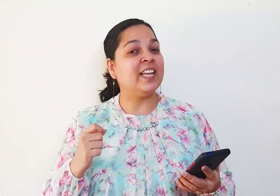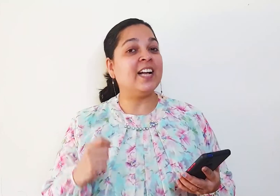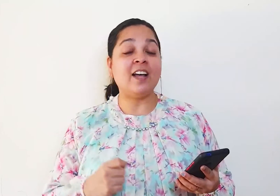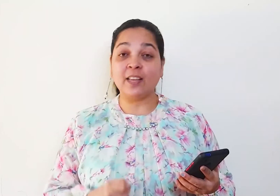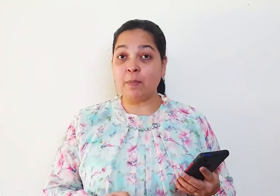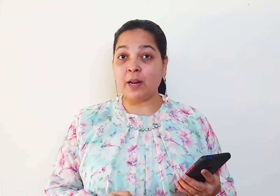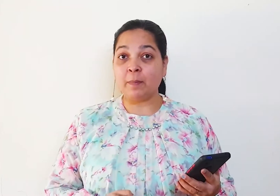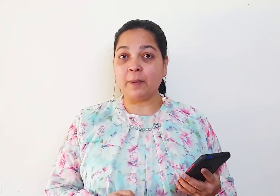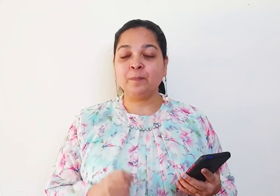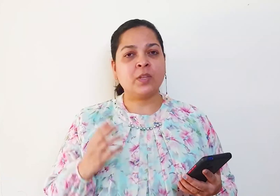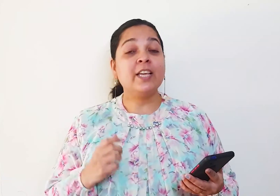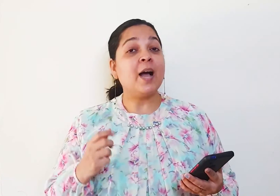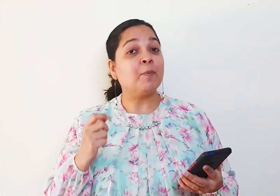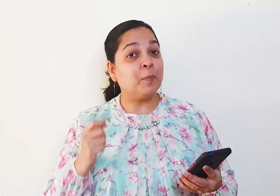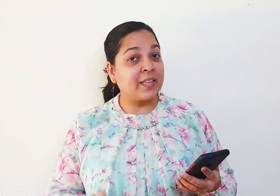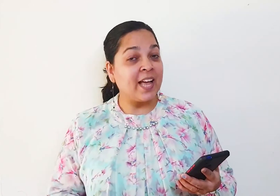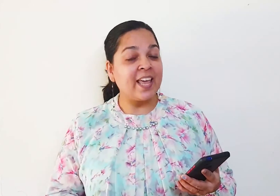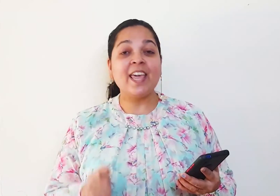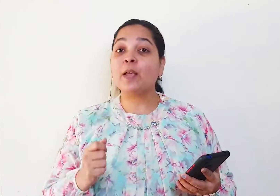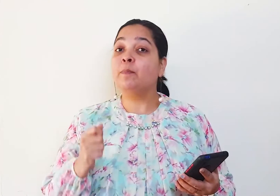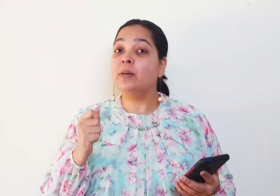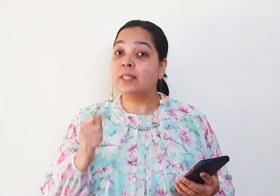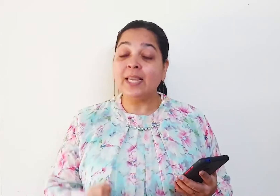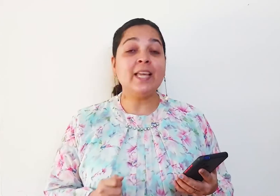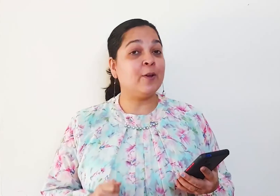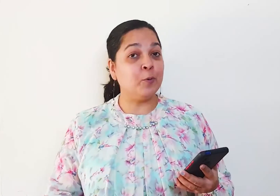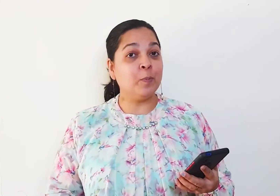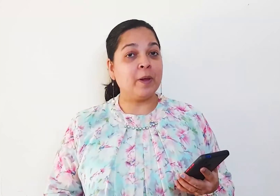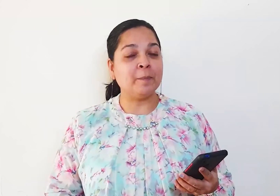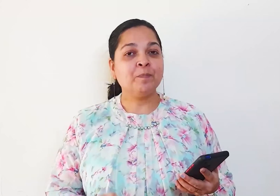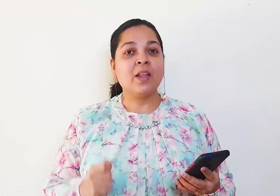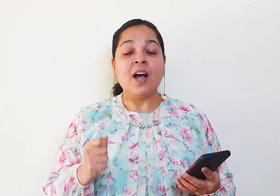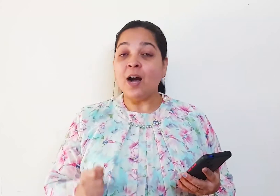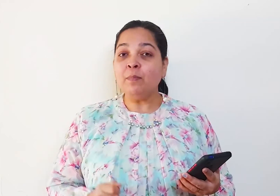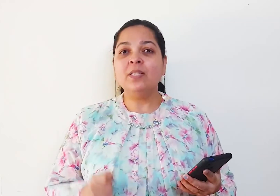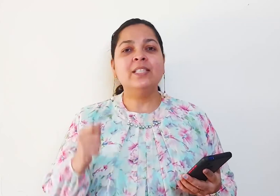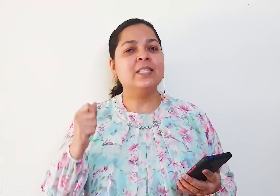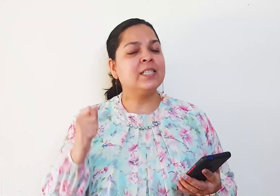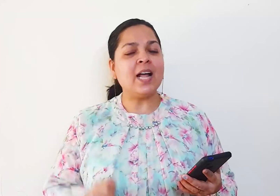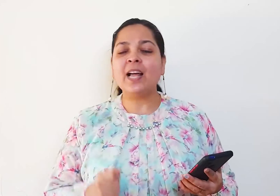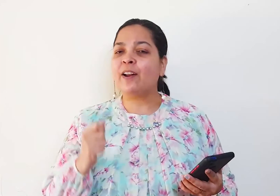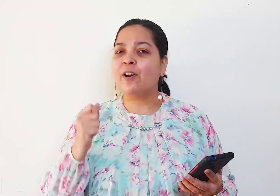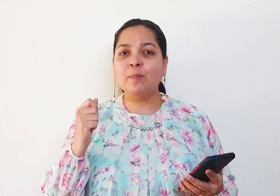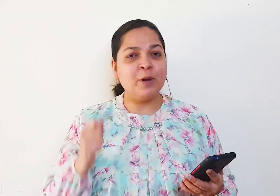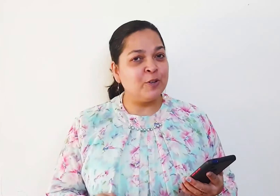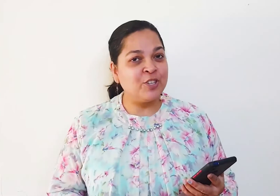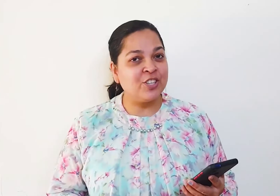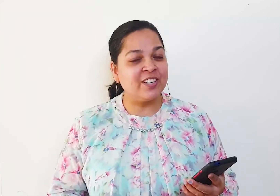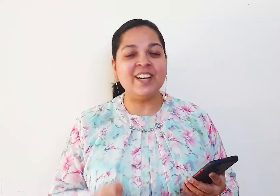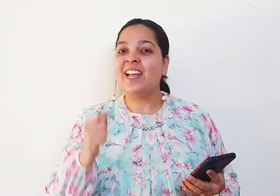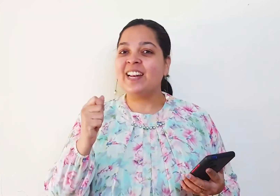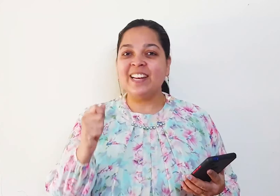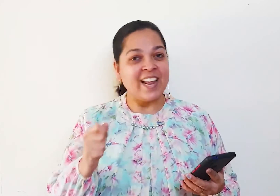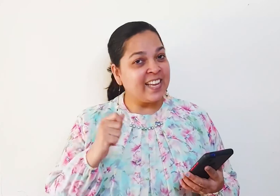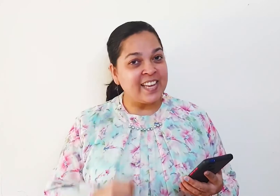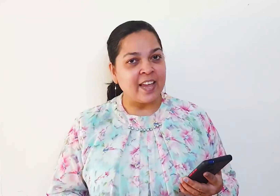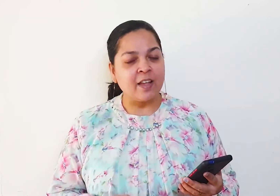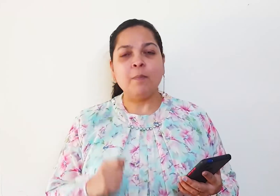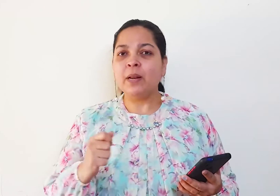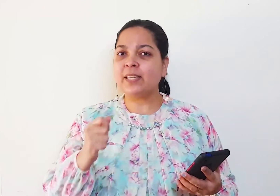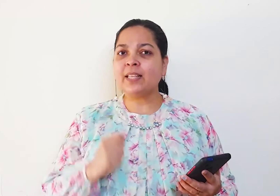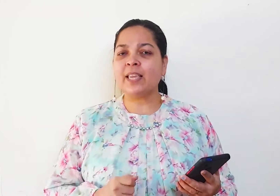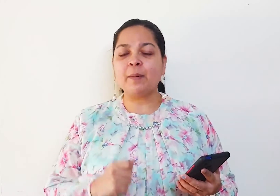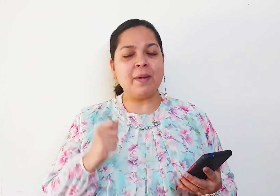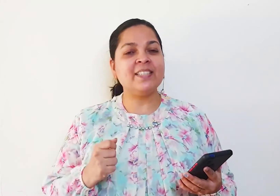होइन। हालेलुया। सायद तपाईँले आफ्नो परिस्थितिमा एकदम समस्या छ तपाईँलाई